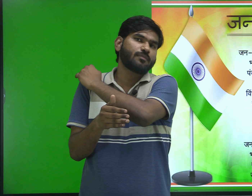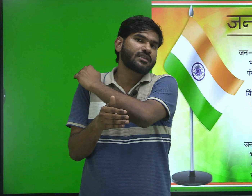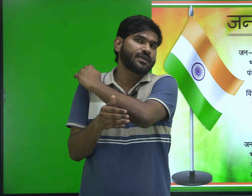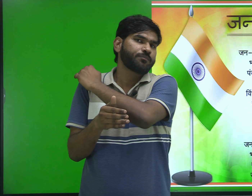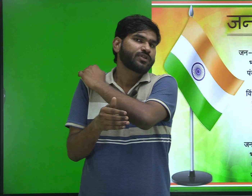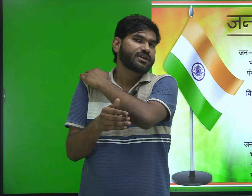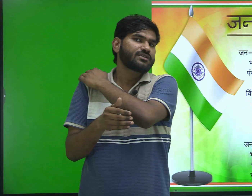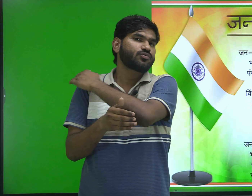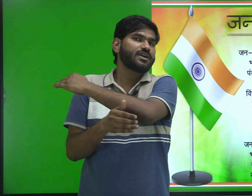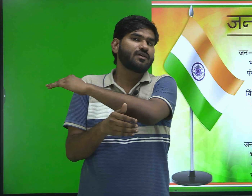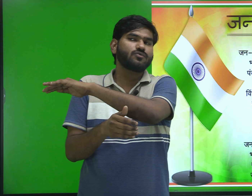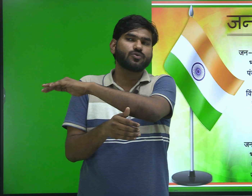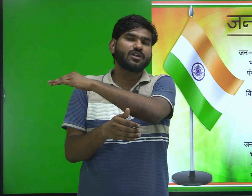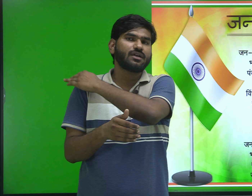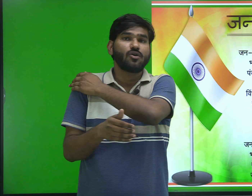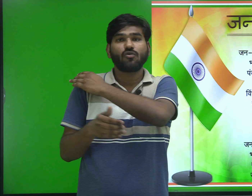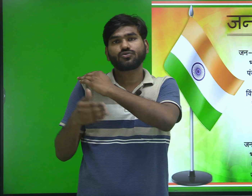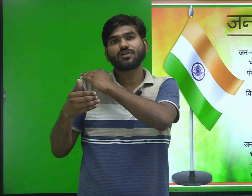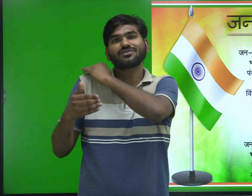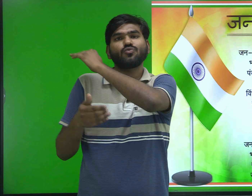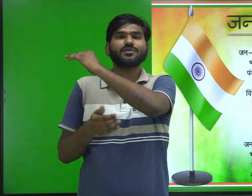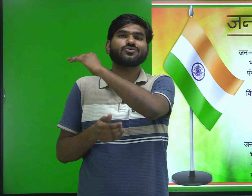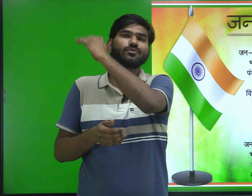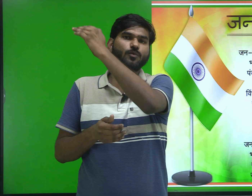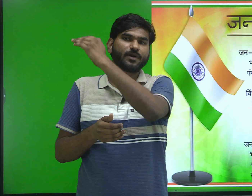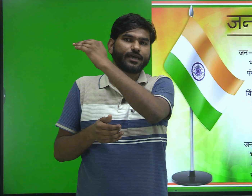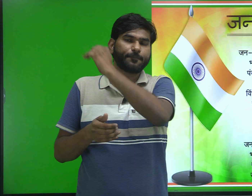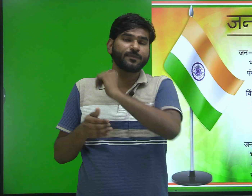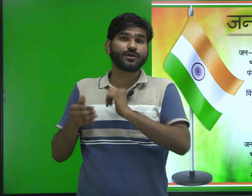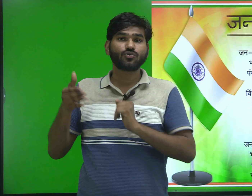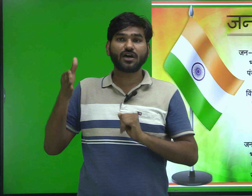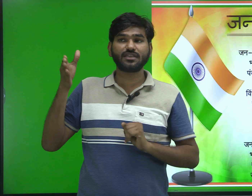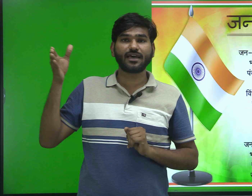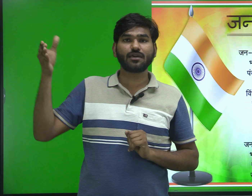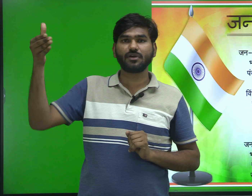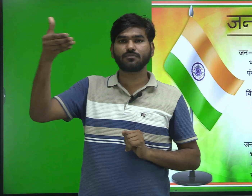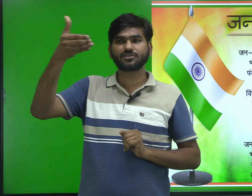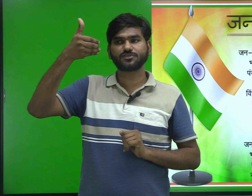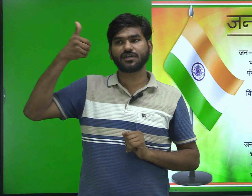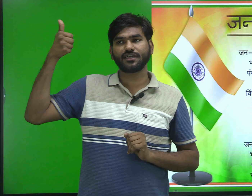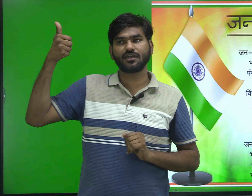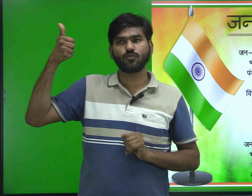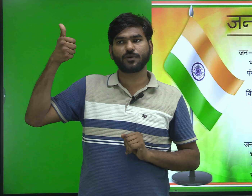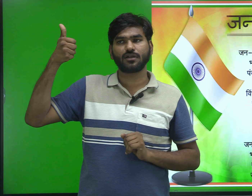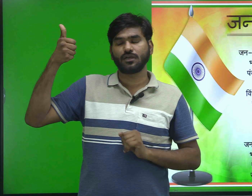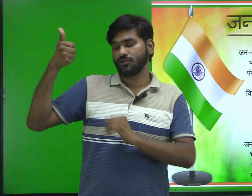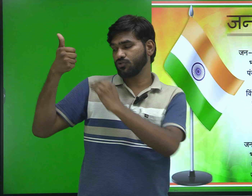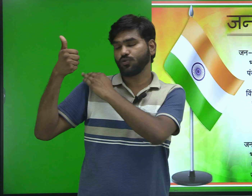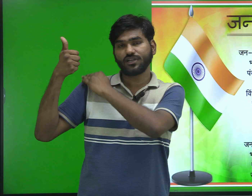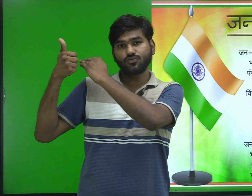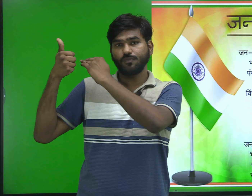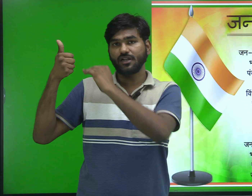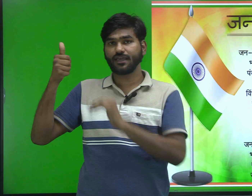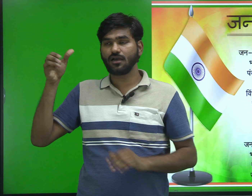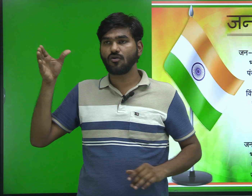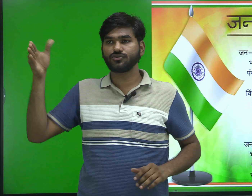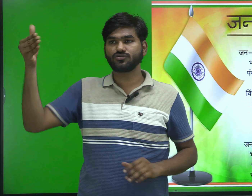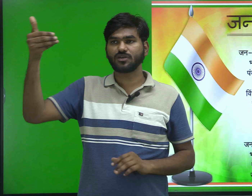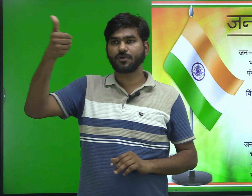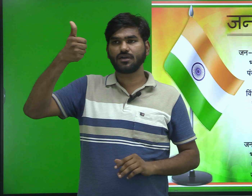हैं कि जो भी है वो शोल्डर है और शोल्डर से ऊपर जो है वो बड़े हैं। तो अधिनायक में हम सबसे कहेंगे ऊपर। तो शोल्डर से ऊपर रहेगा और